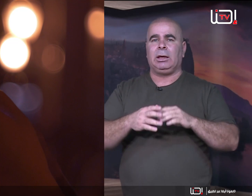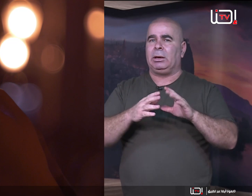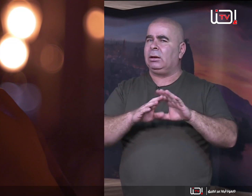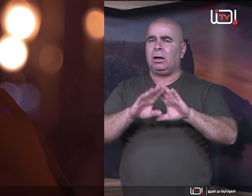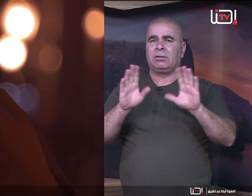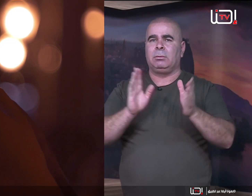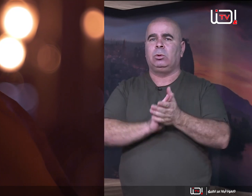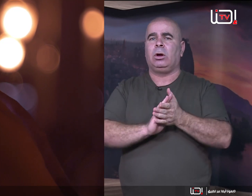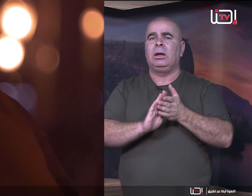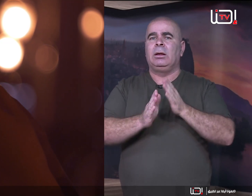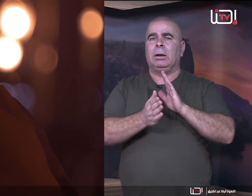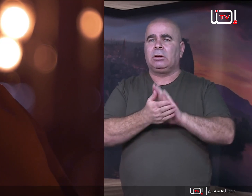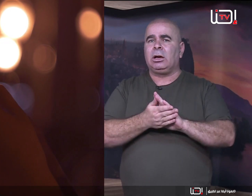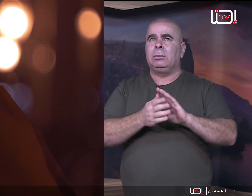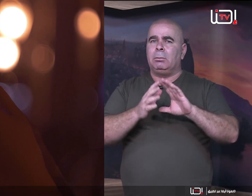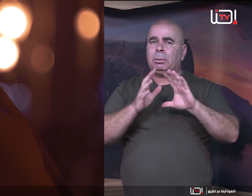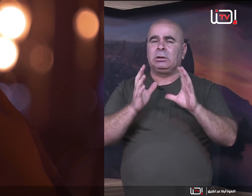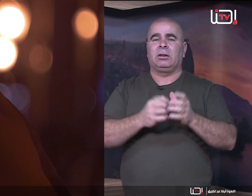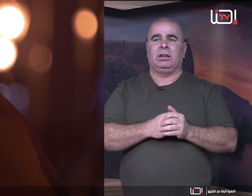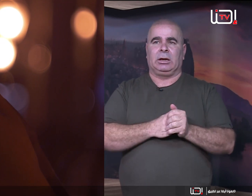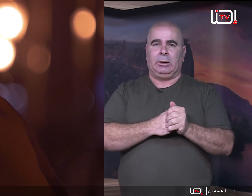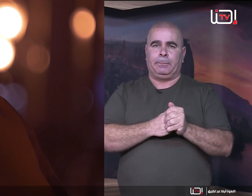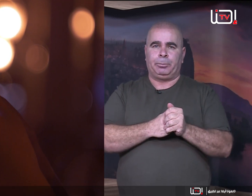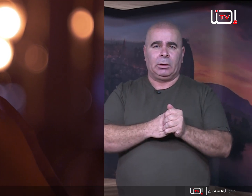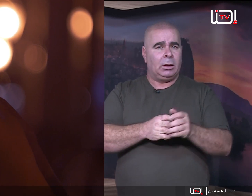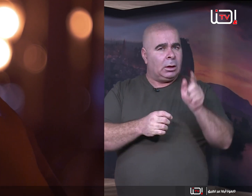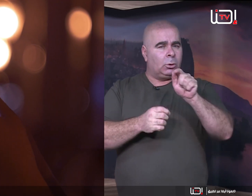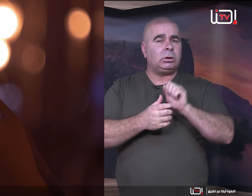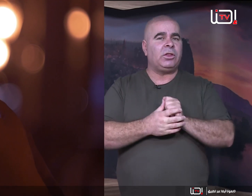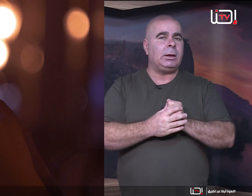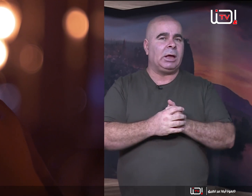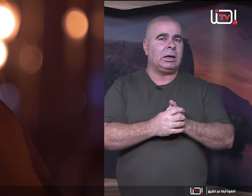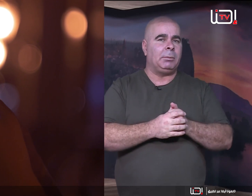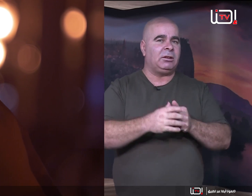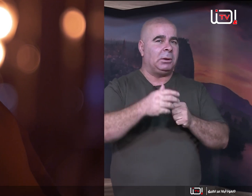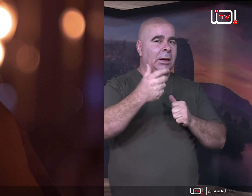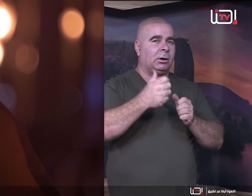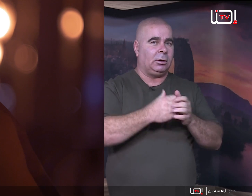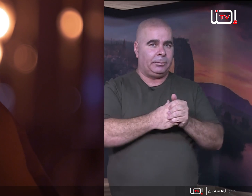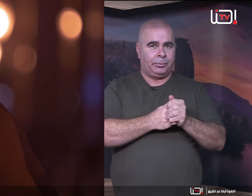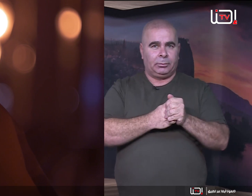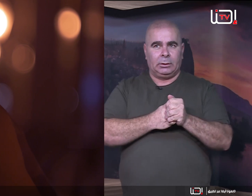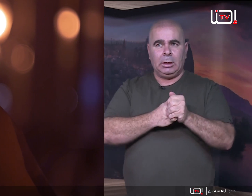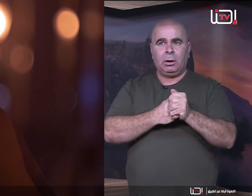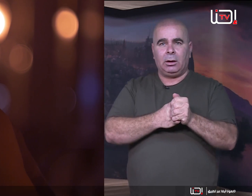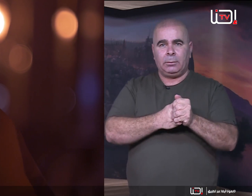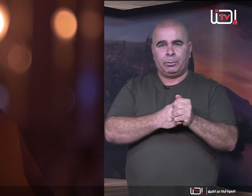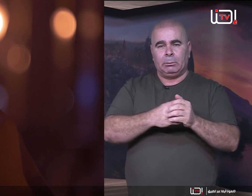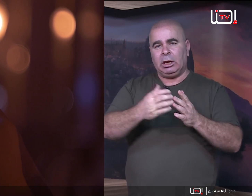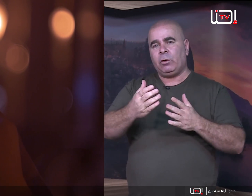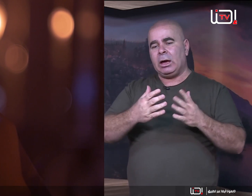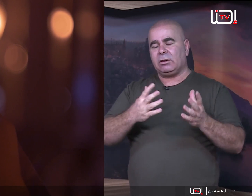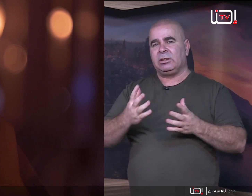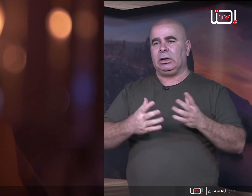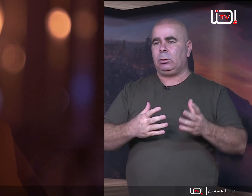وهيك صعب يعني خلص الموضوع اعتقد ما بتقدر تسيطر عليه نقطه ثانيه بدي احكيها بالنسبه لامراه امراه